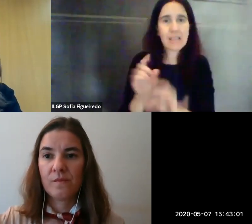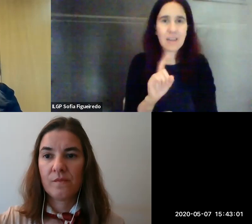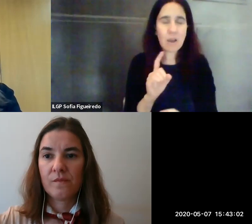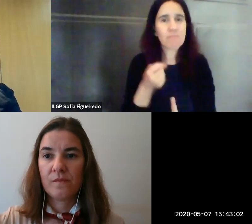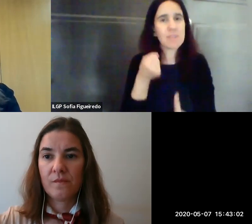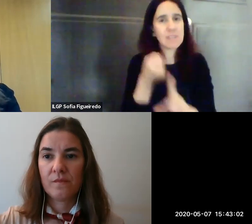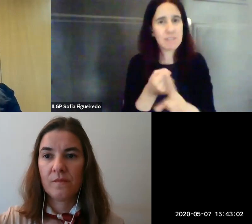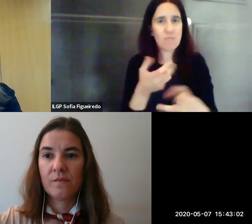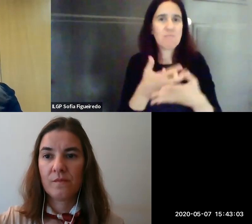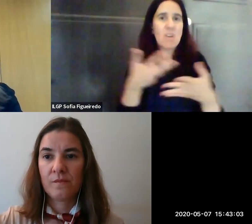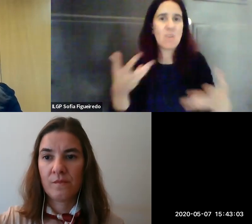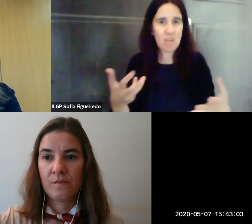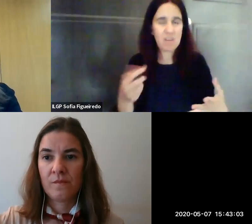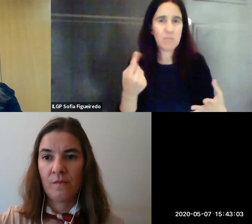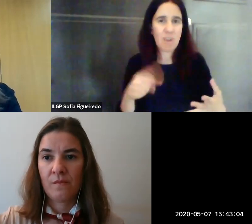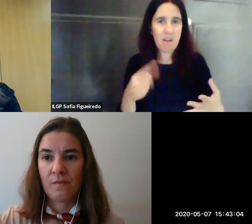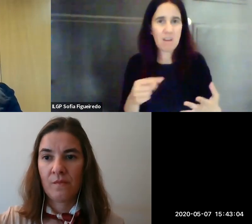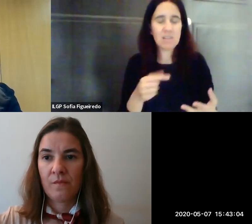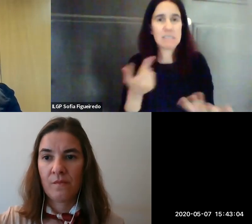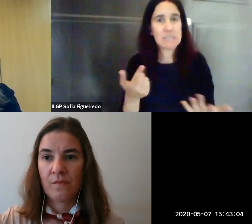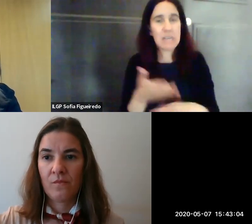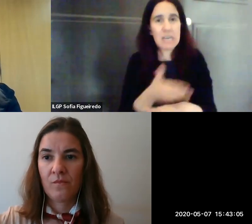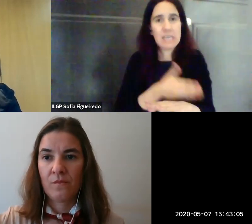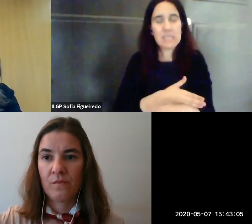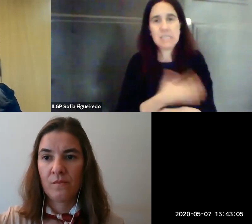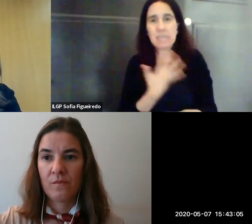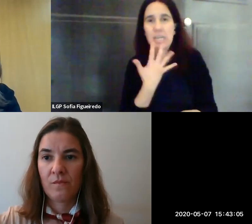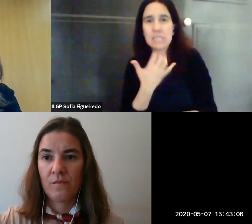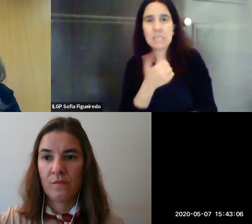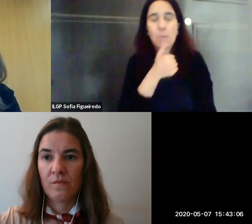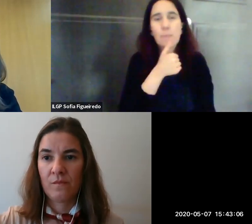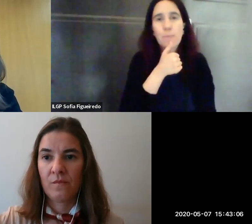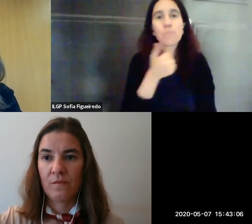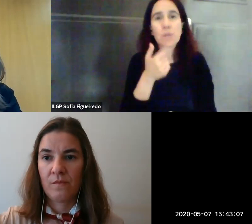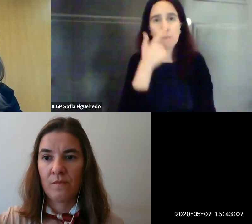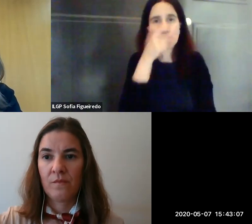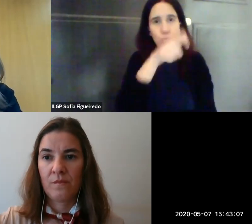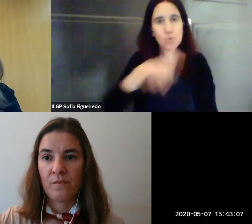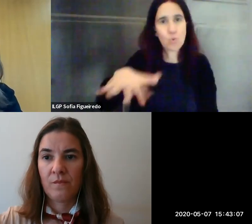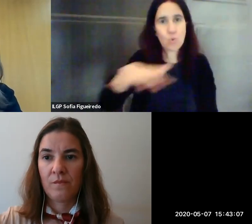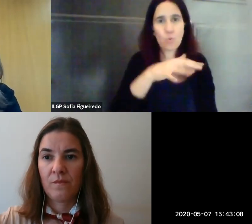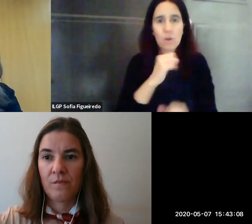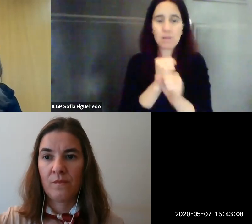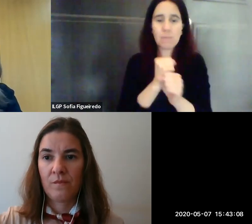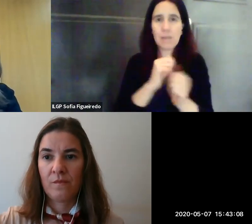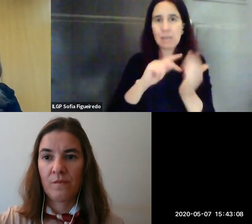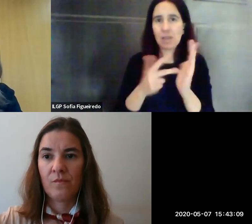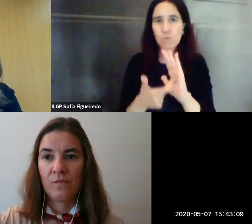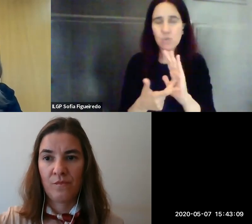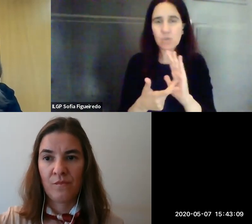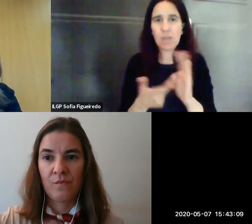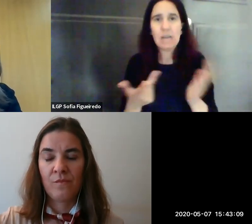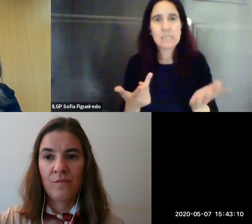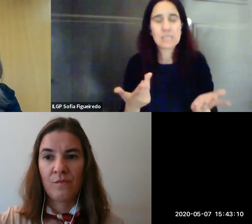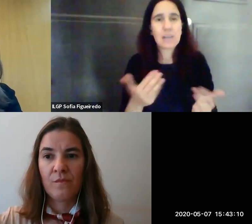é maior, porque temos aí um patamar prévio que tem a ver com habilitar as pessoas a trabalhar nessa tecnologia. E criamos, com